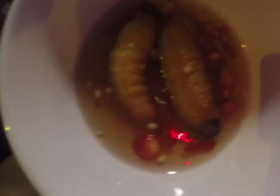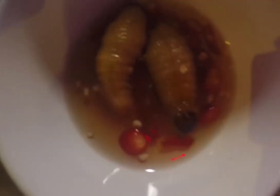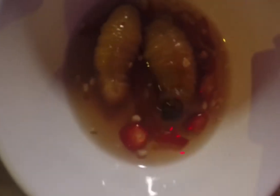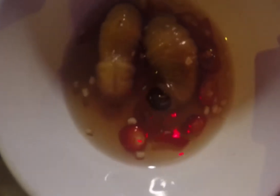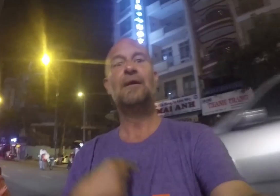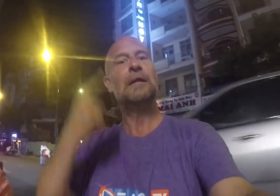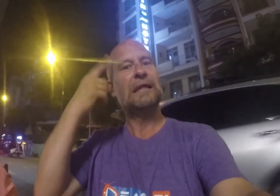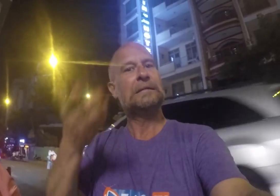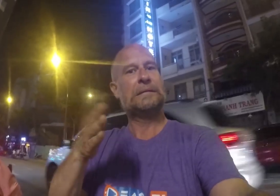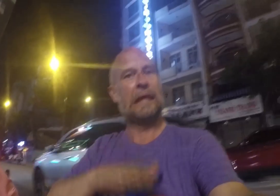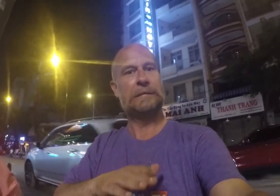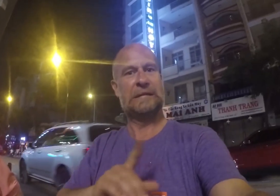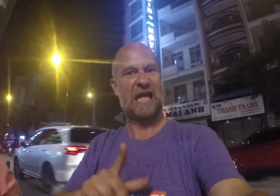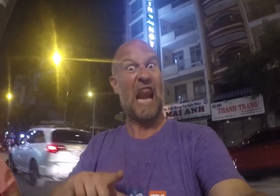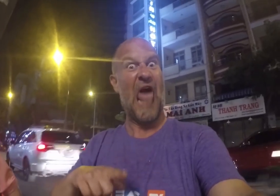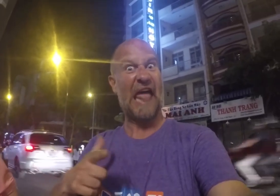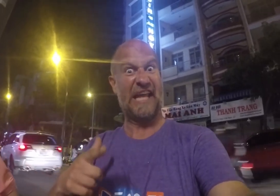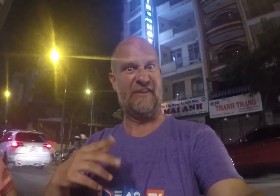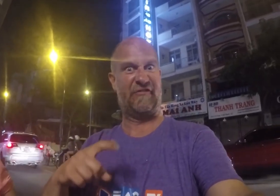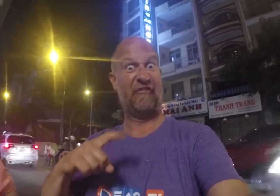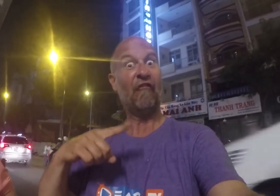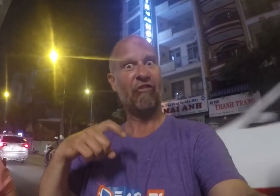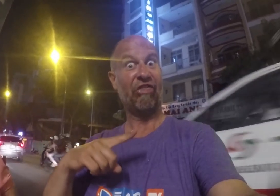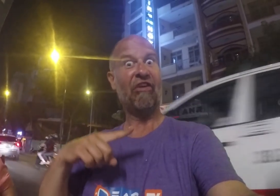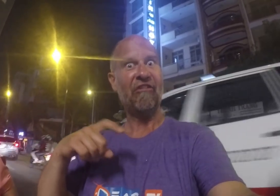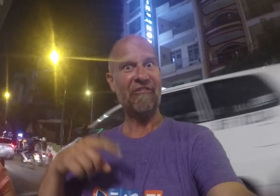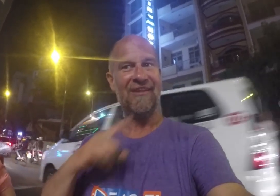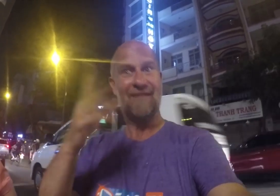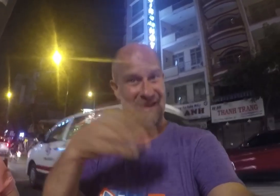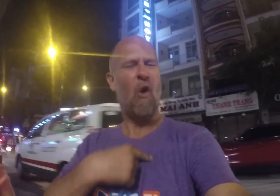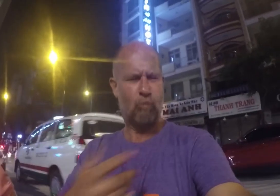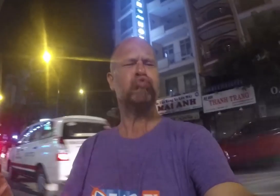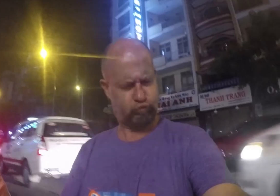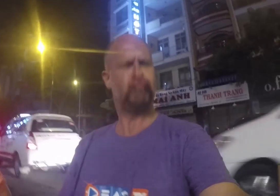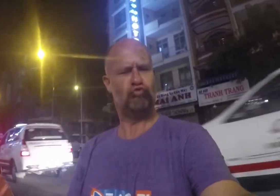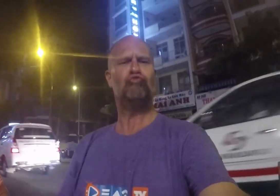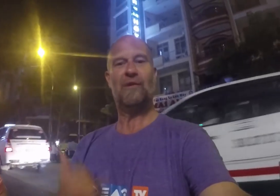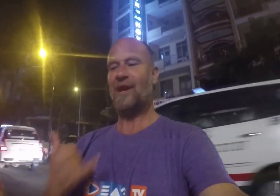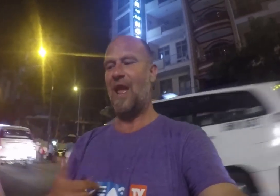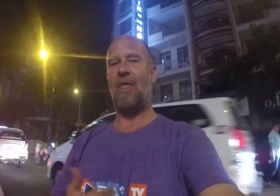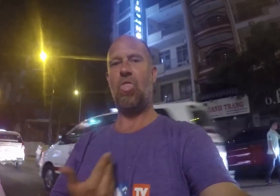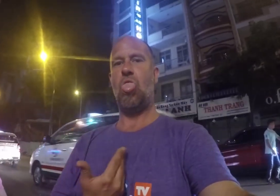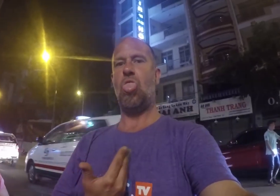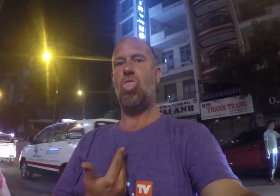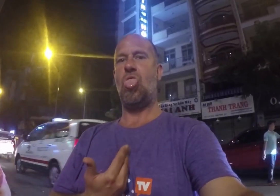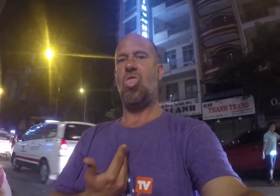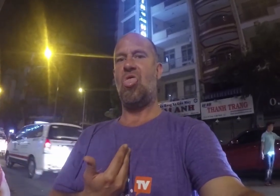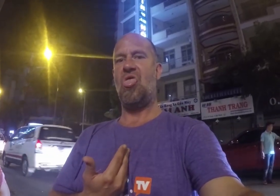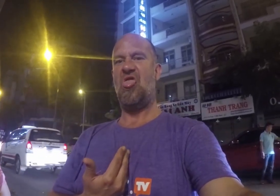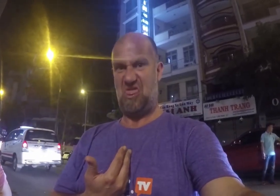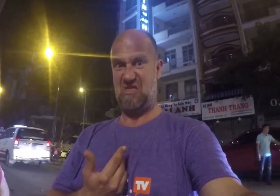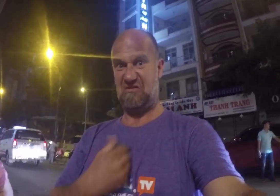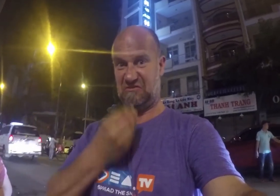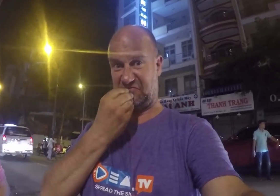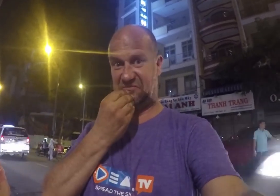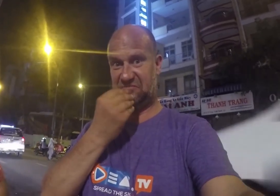Ich dachte, wir essen die Dinger tot. Nein, man isst diese glitschigen Dinger leben. Ah, ich Großmann sagt mir, esse ich kein Problem. Und jetzt habe ich aber Zweifel. Soll ich